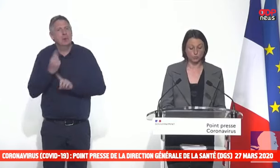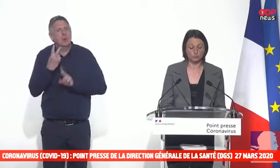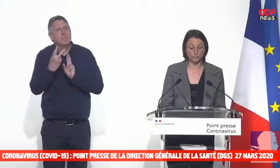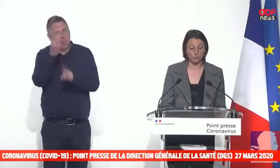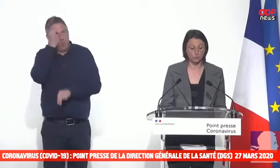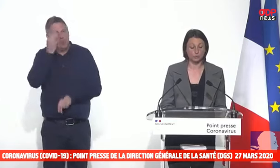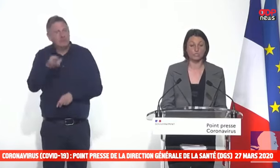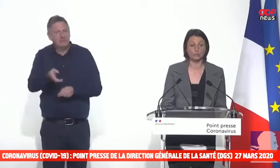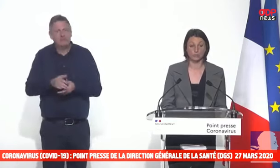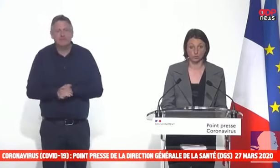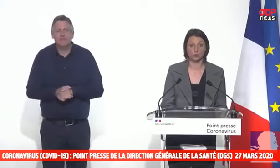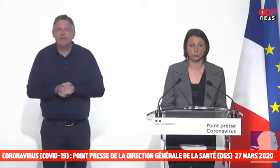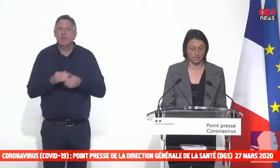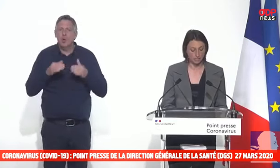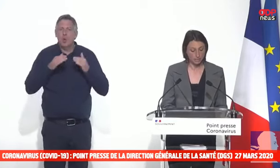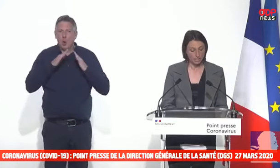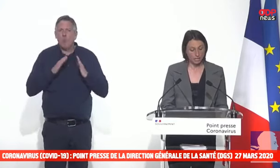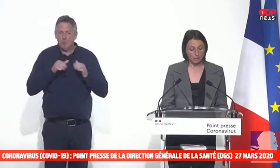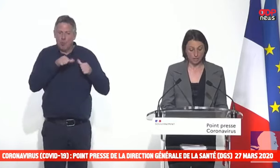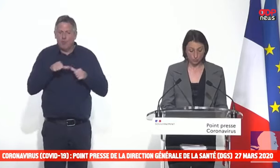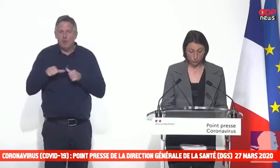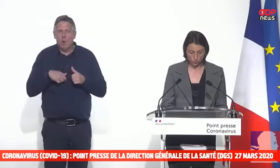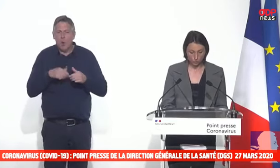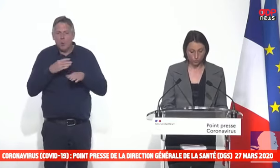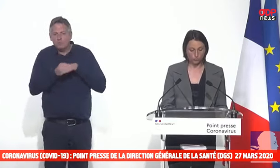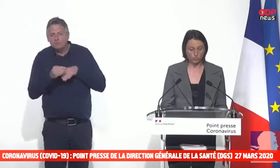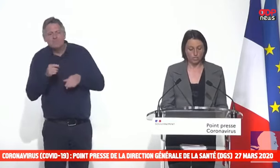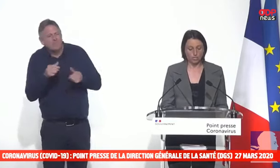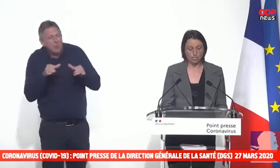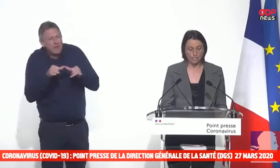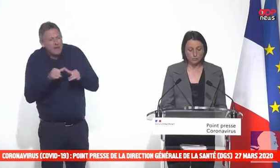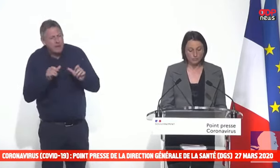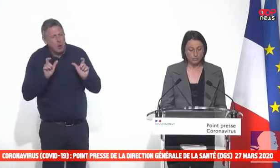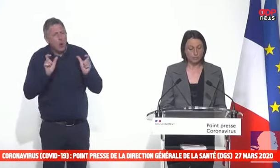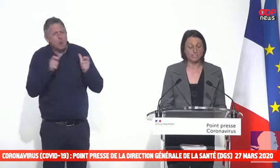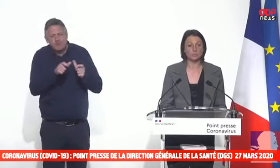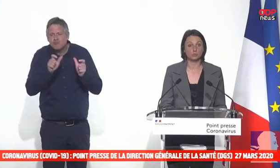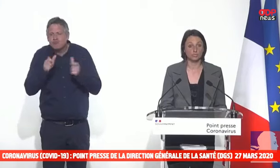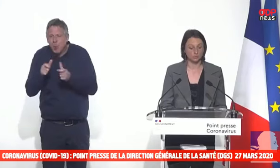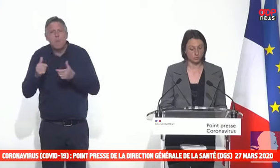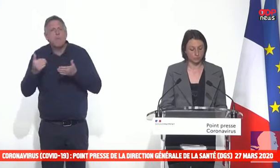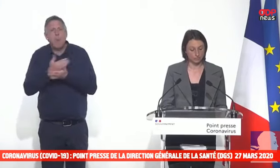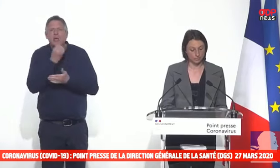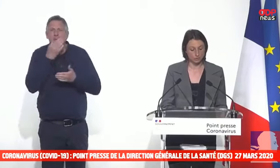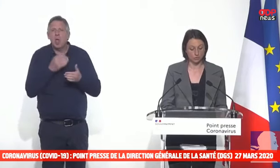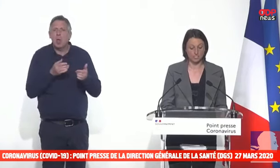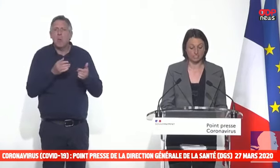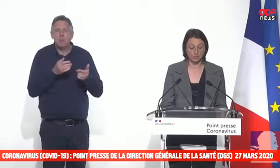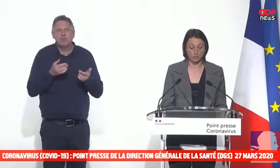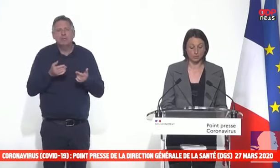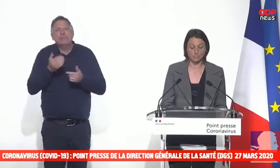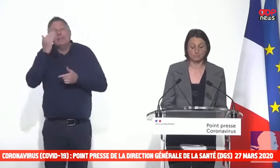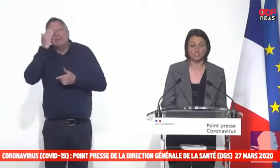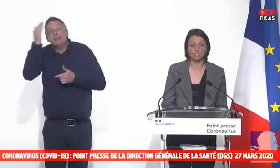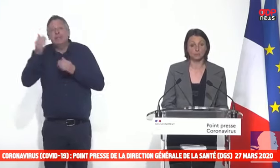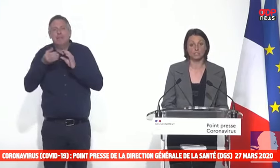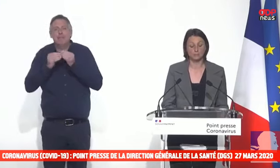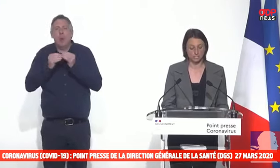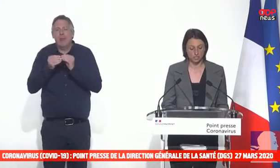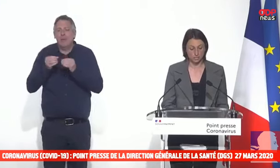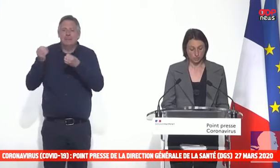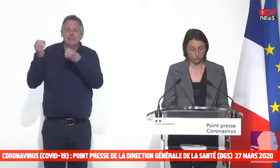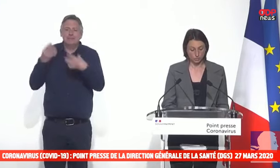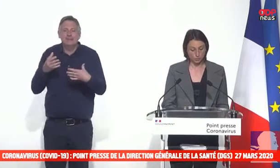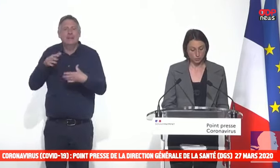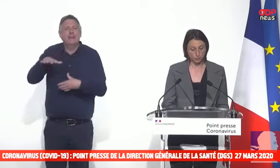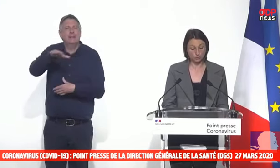contrôle du confinement se passent correctement bien partout en France. Et les quelques phénomènes qui ont pu être relevés dans certains lieux spécifiques sont à